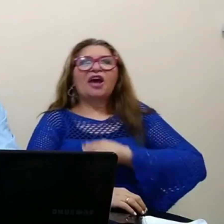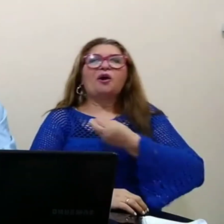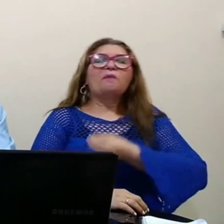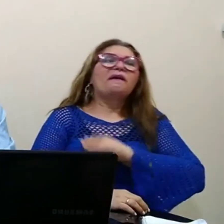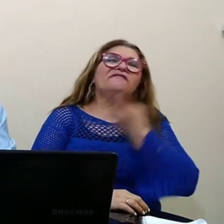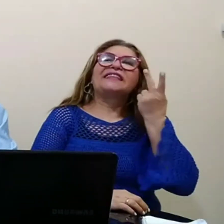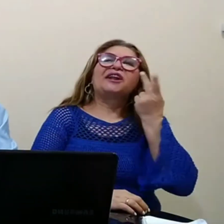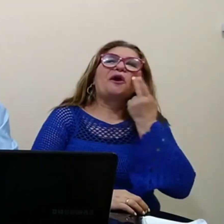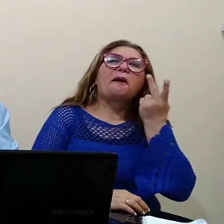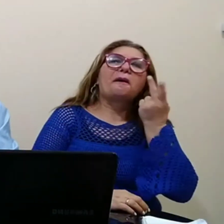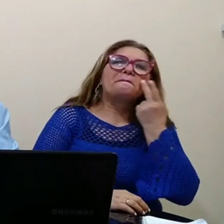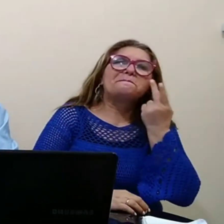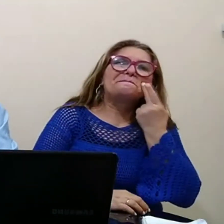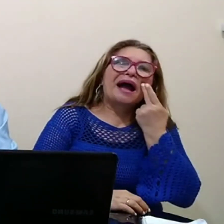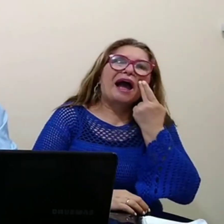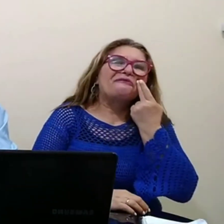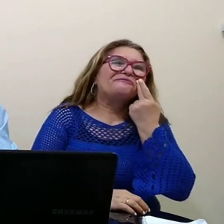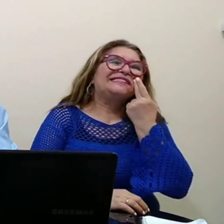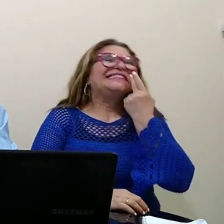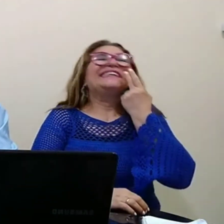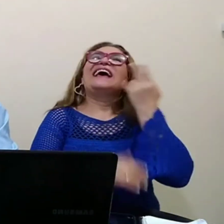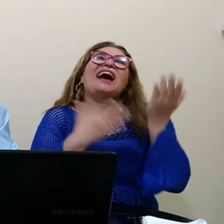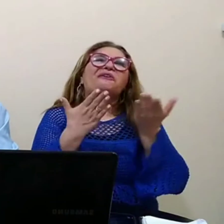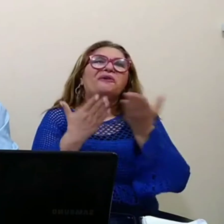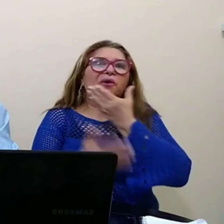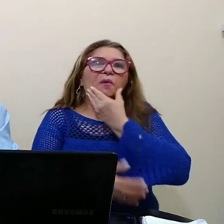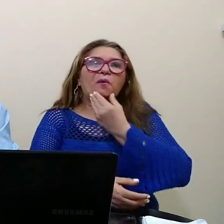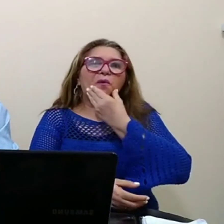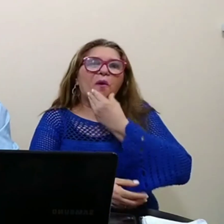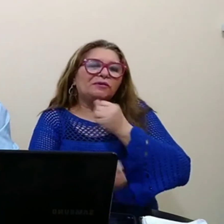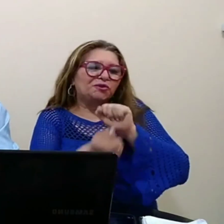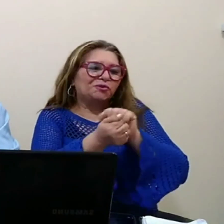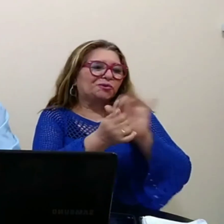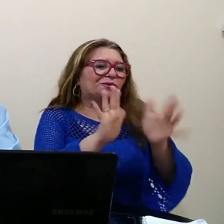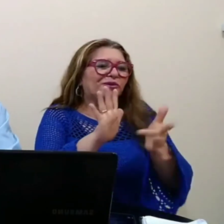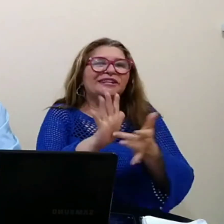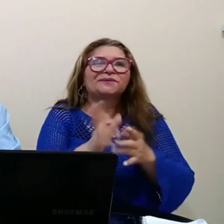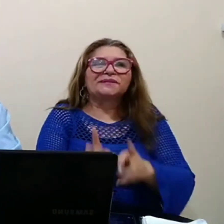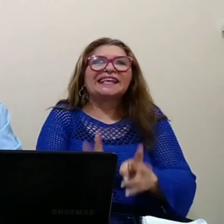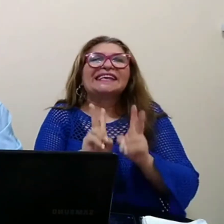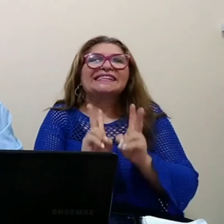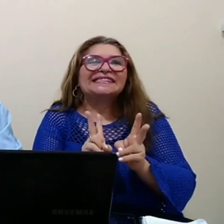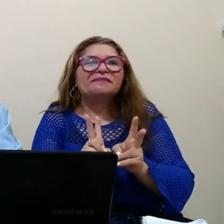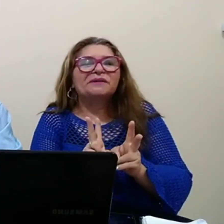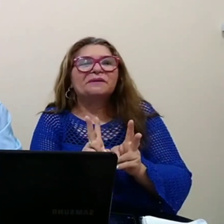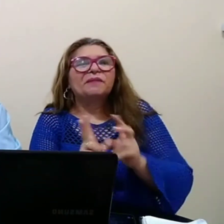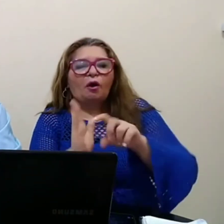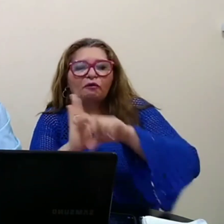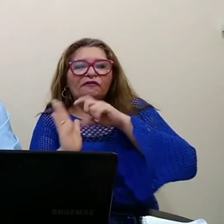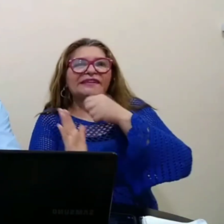rotina nova com Jesus. Olha aí os versos 18 a 20, que diz assim: